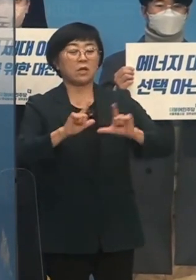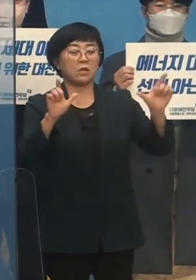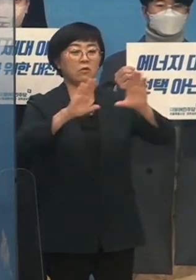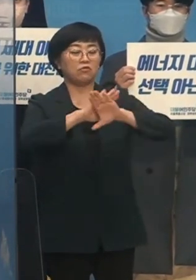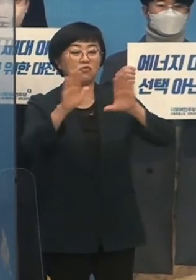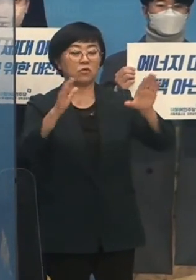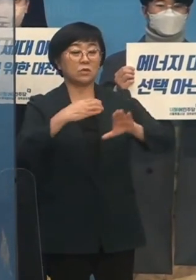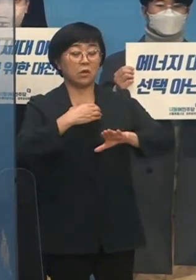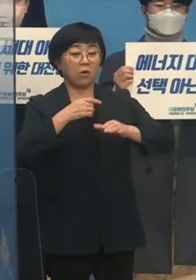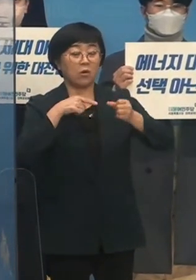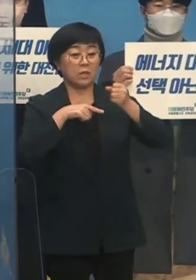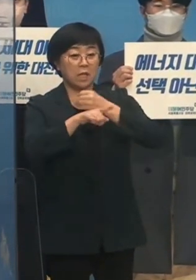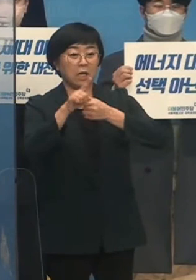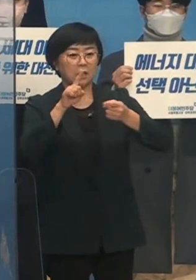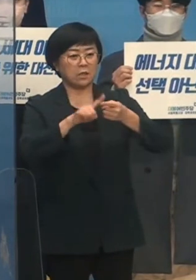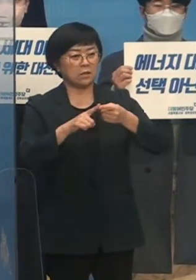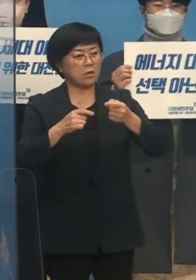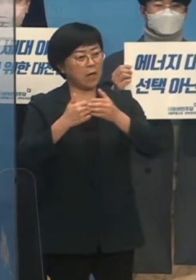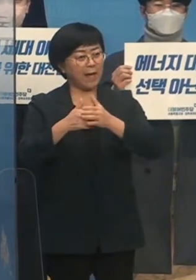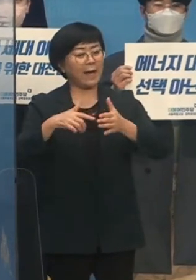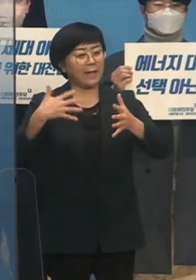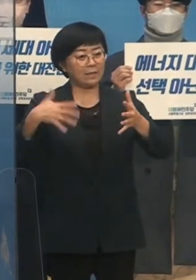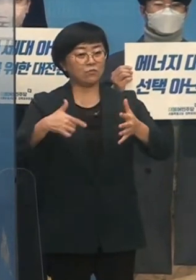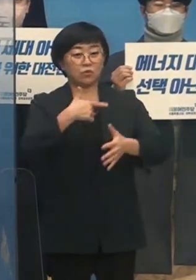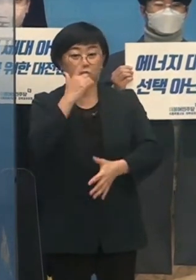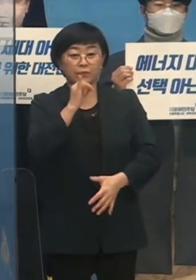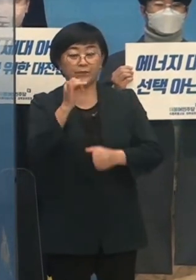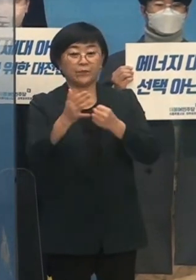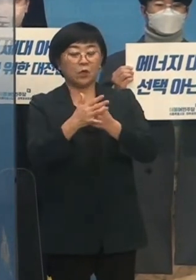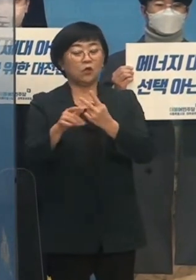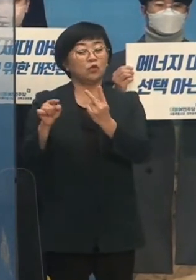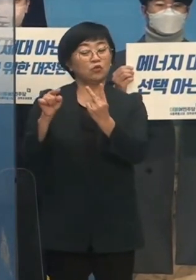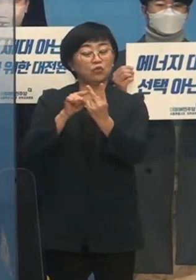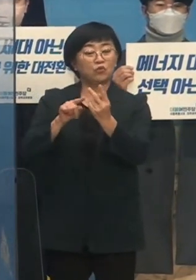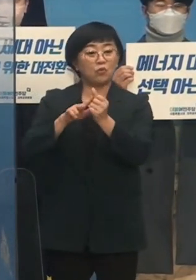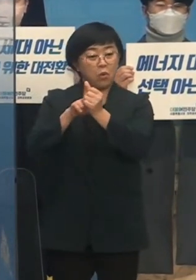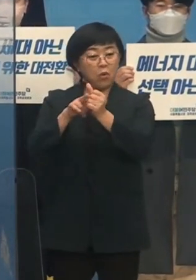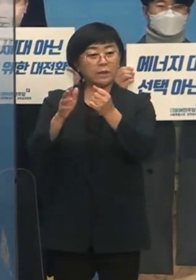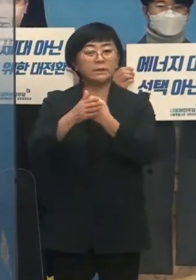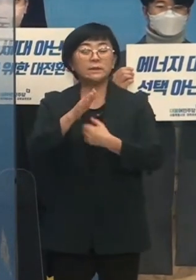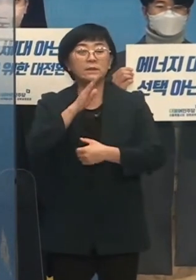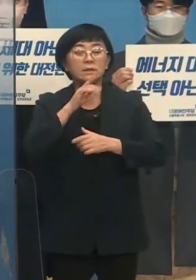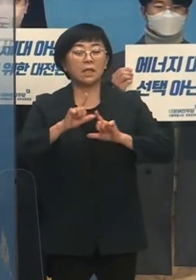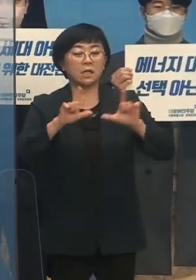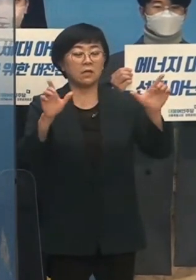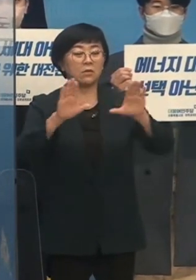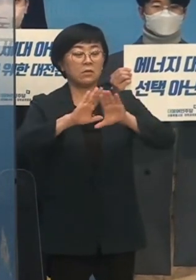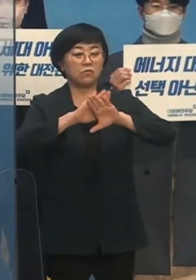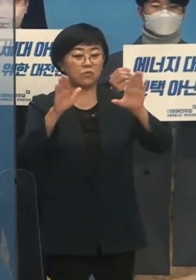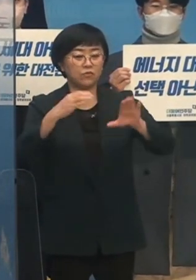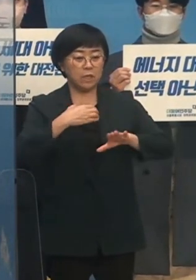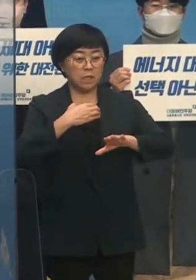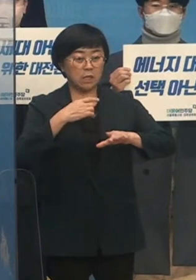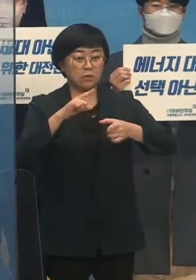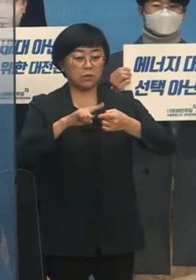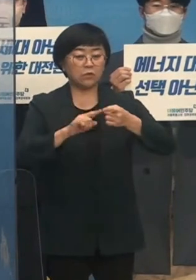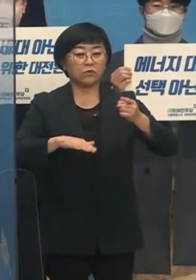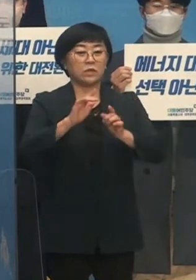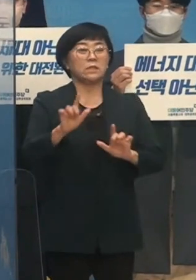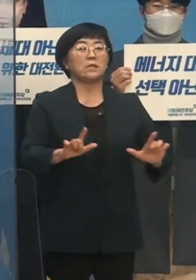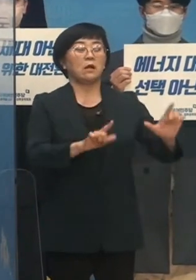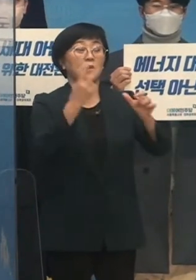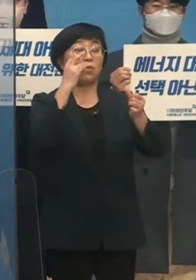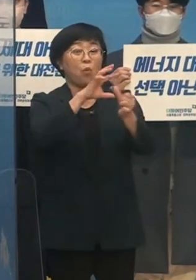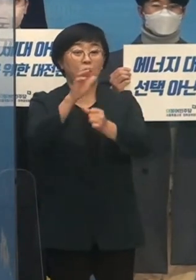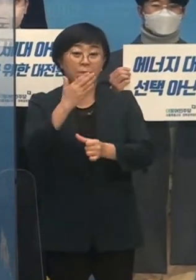대한 통찰까지는 도달하지 못한 것 같습니다. 두 후보들이 실제 기후 위기로부터 우리 삶을 지킬